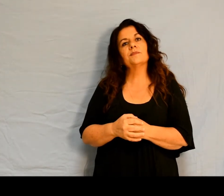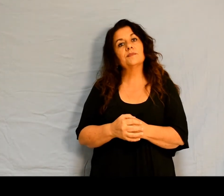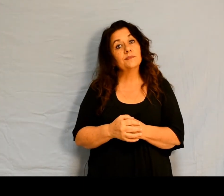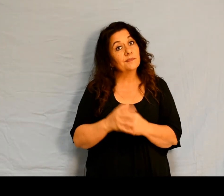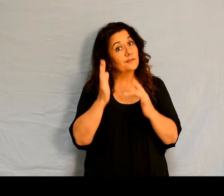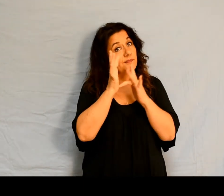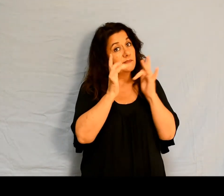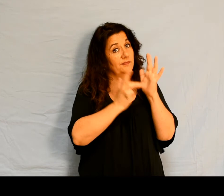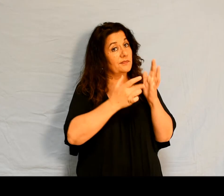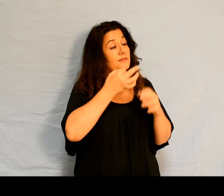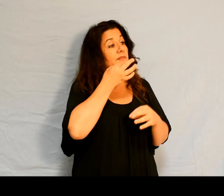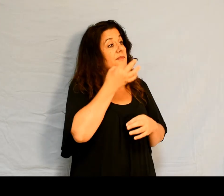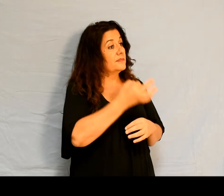Jésus leur dit: